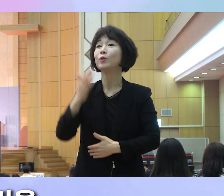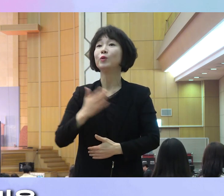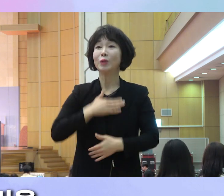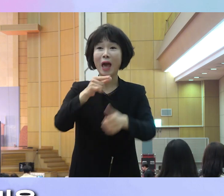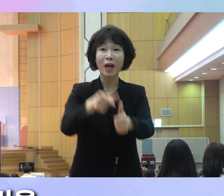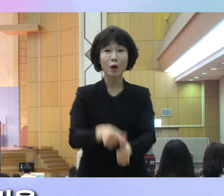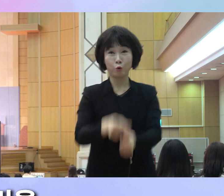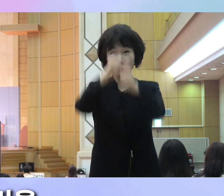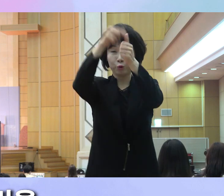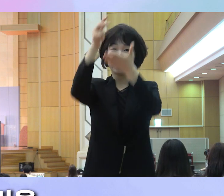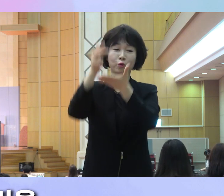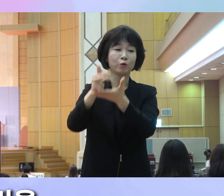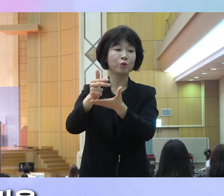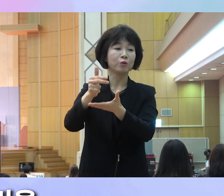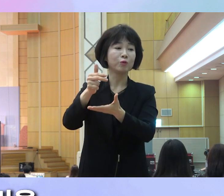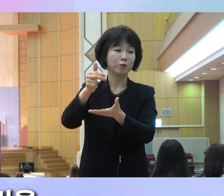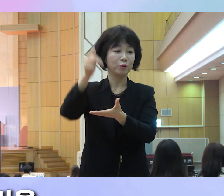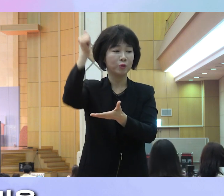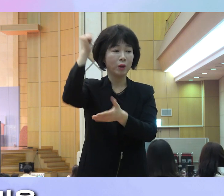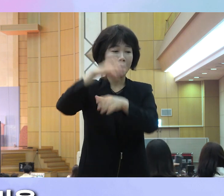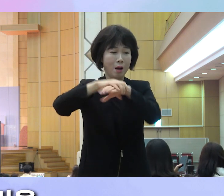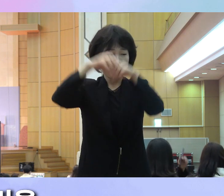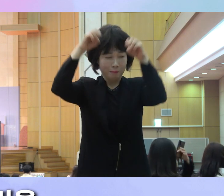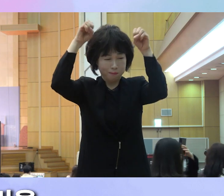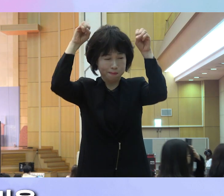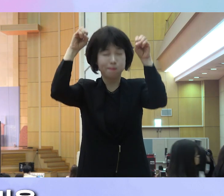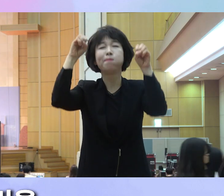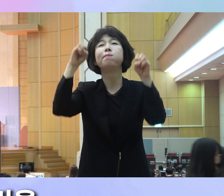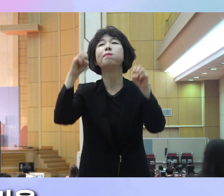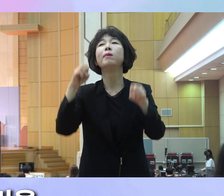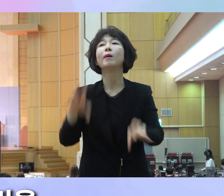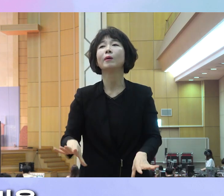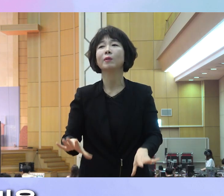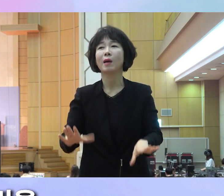예수 내 구주